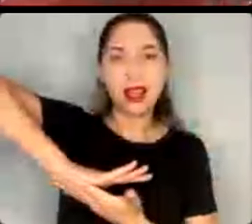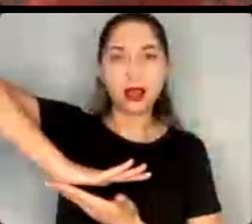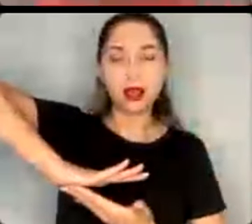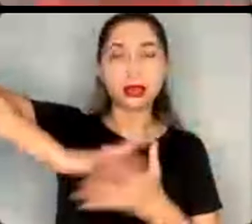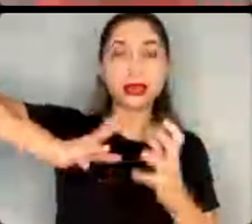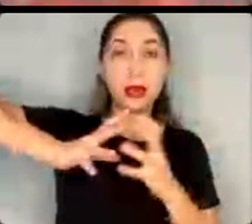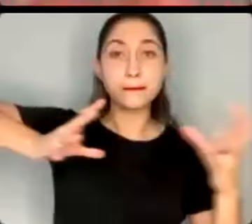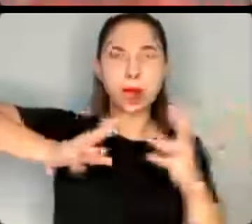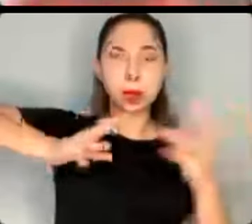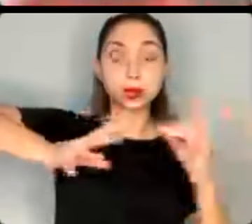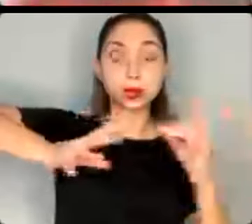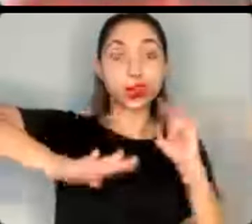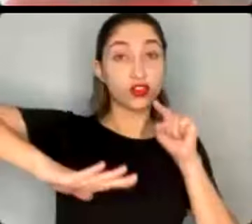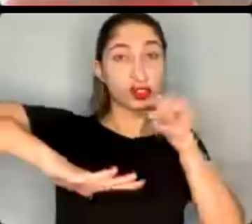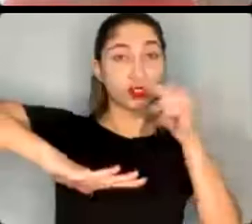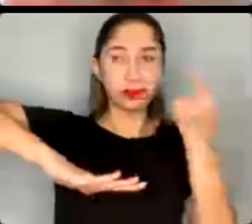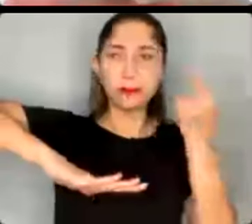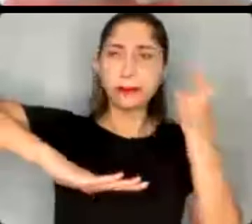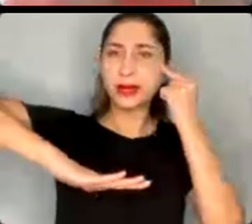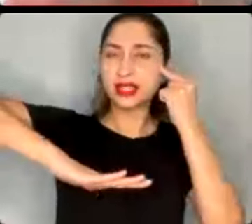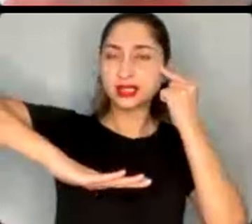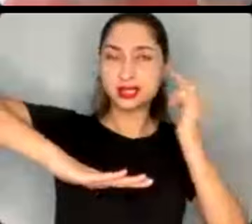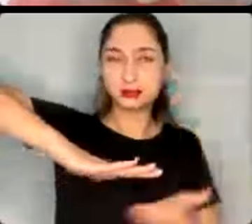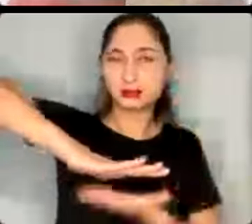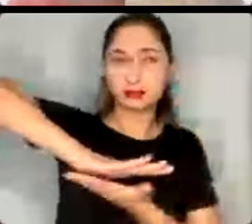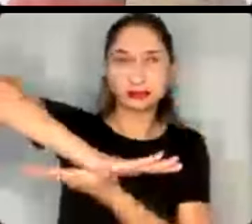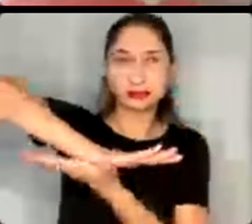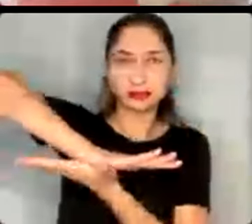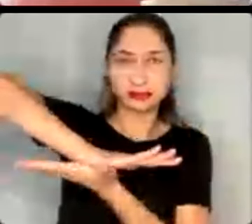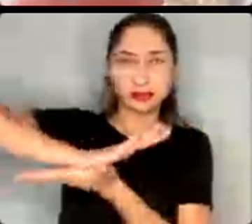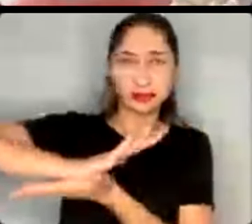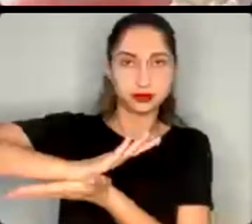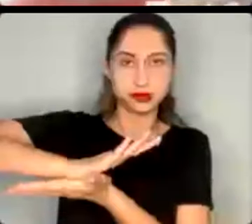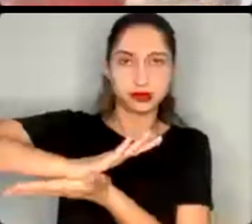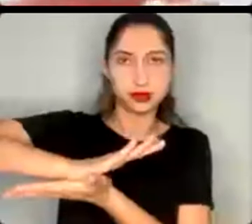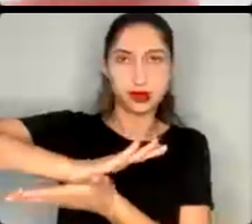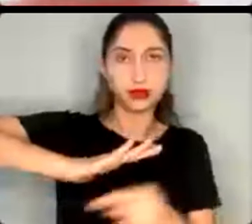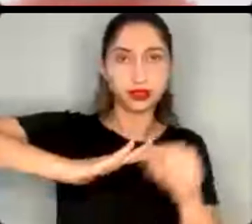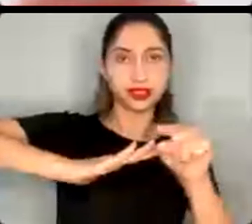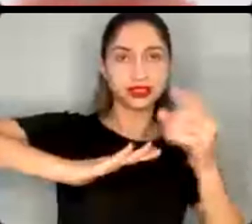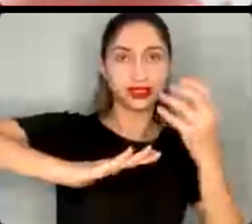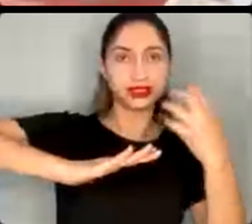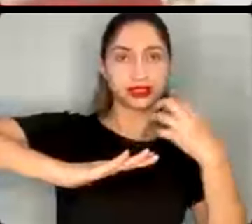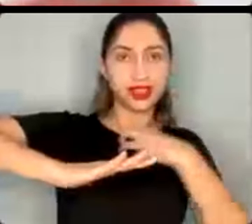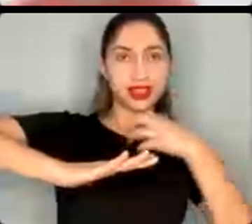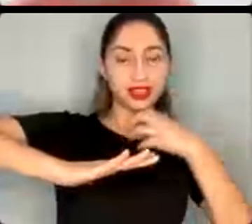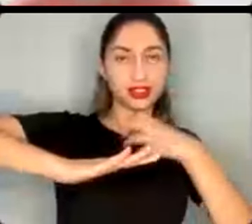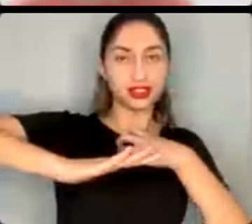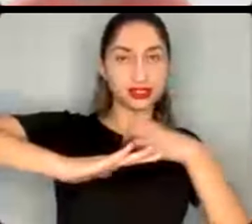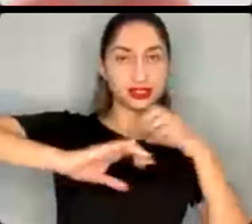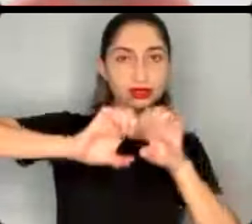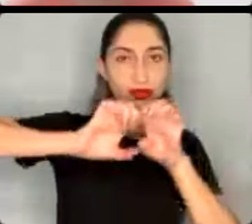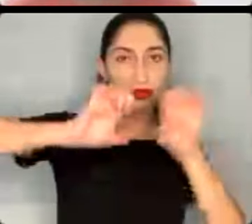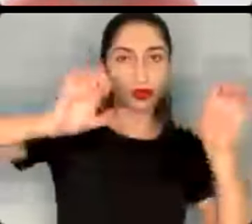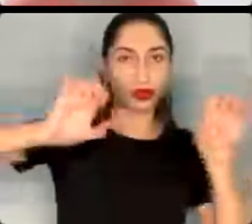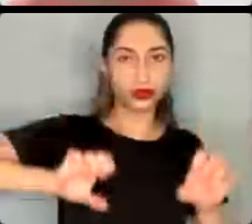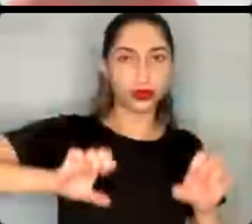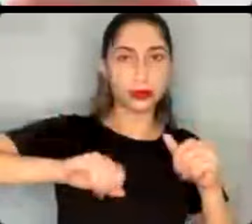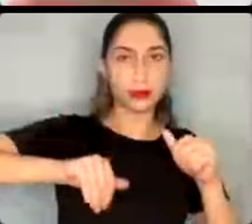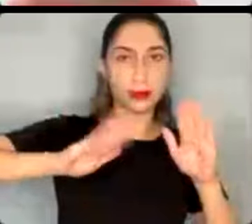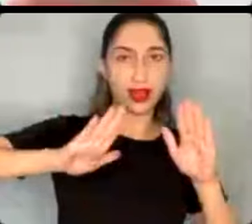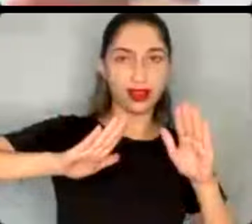projeção com o calcanhar um pouquinho atrás, você vai sentir uma estruturação maior aí